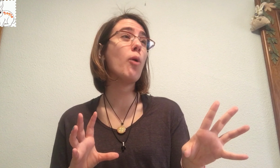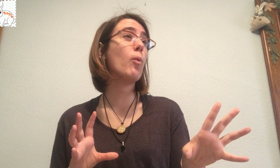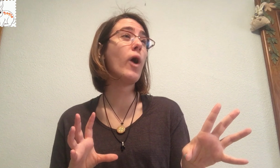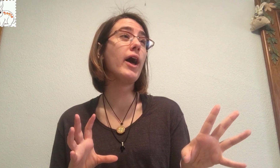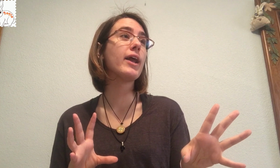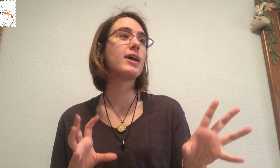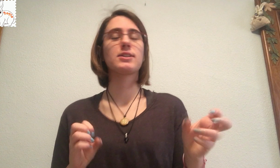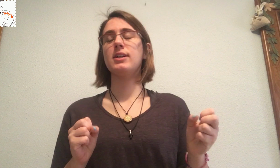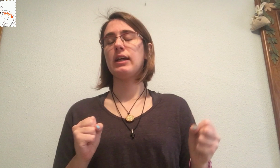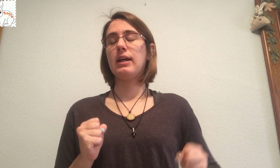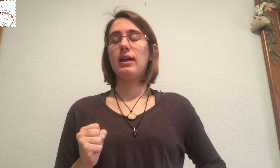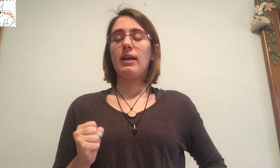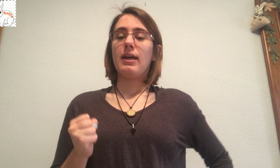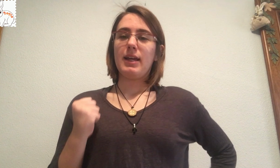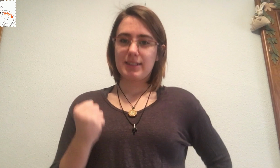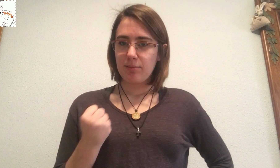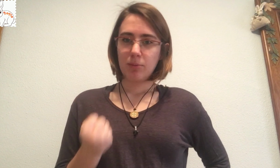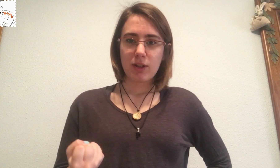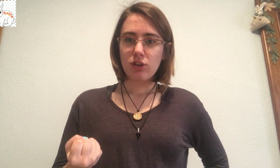mueras Ese momento